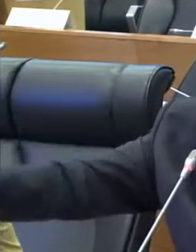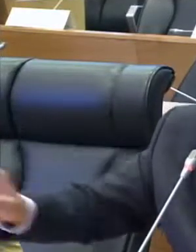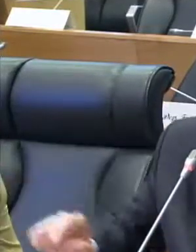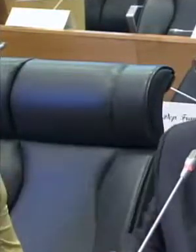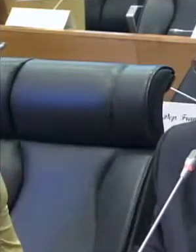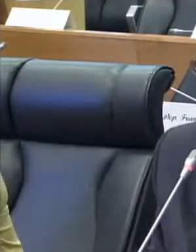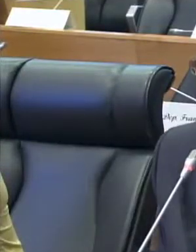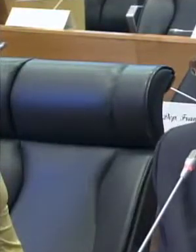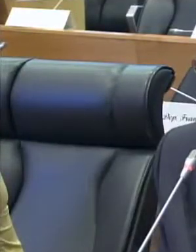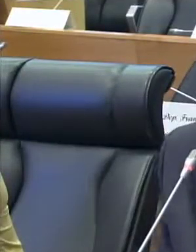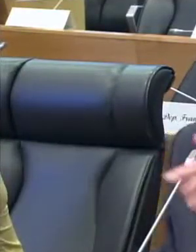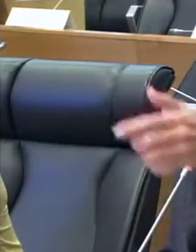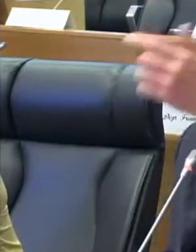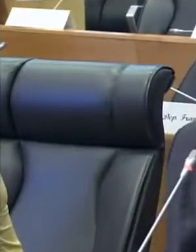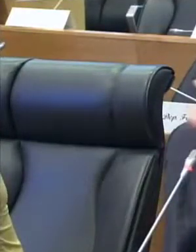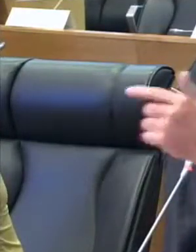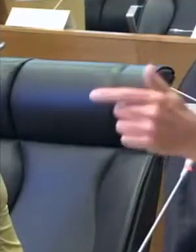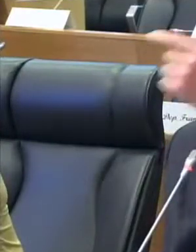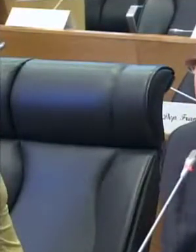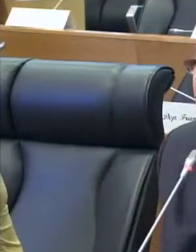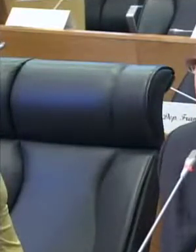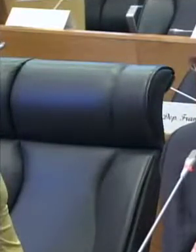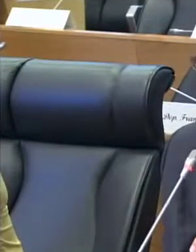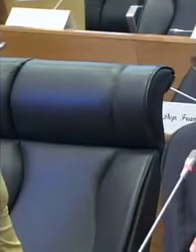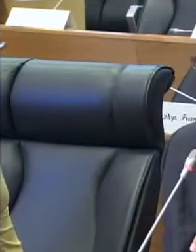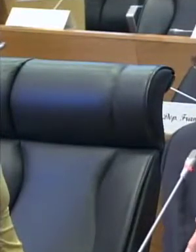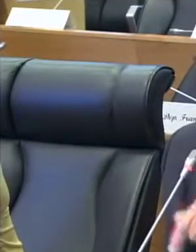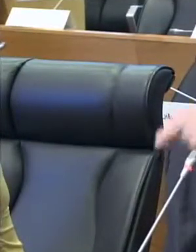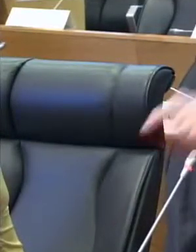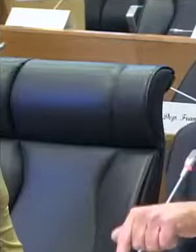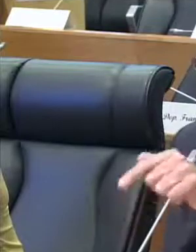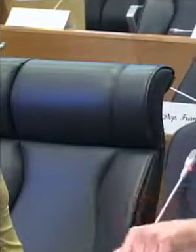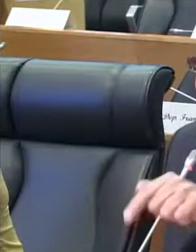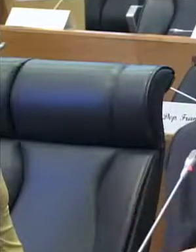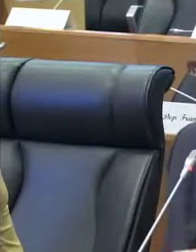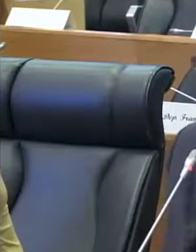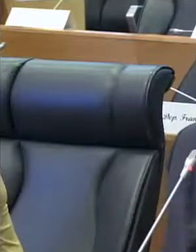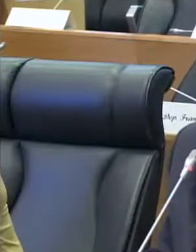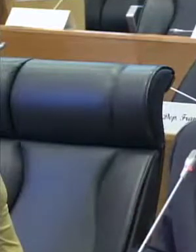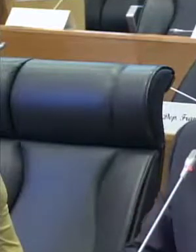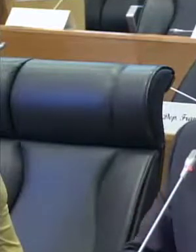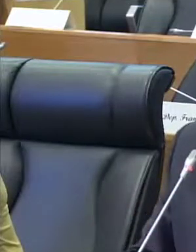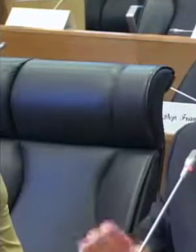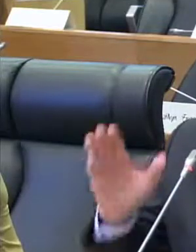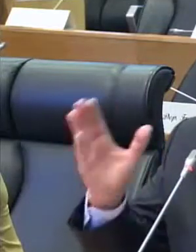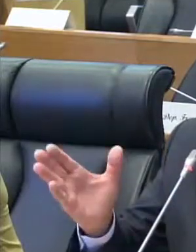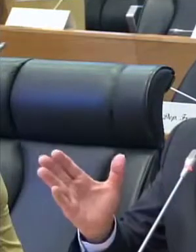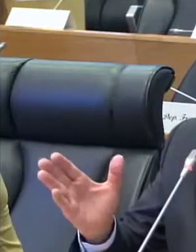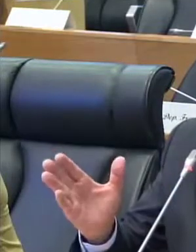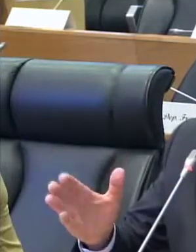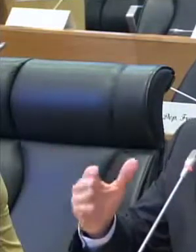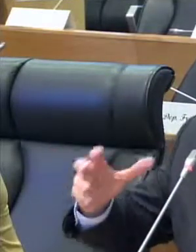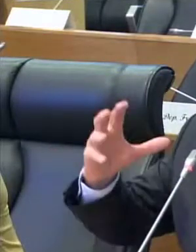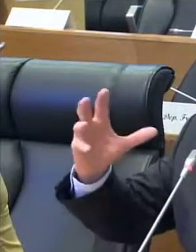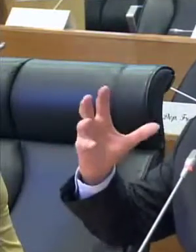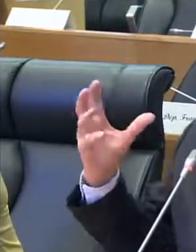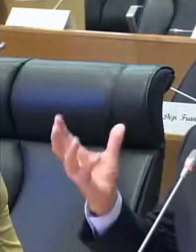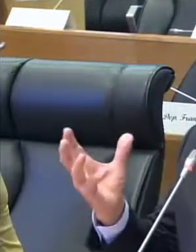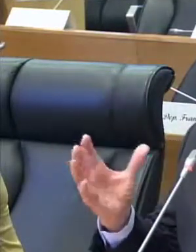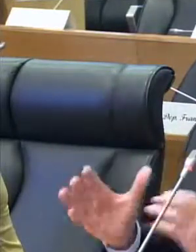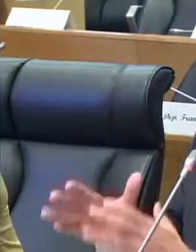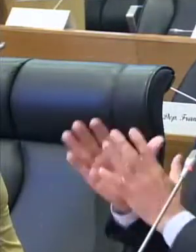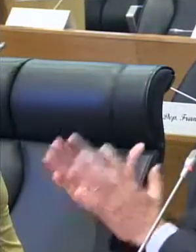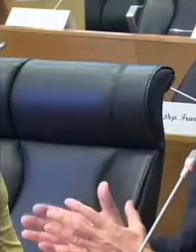uma documentação pedindo nada para o Estado. Tanto é que podia ter buscado no governo federal e também não foi buscar. É isso que eu quero dizer para você. Remeter de